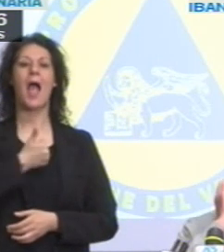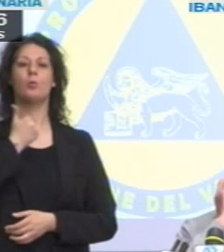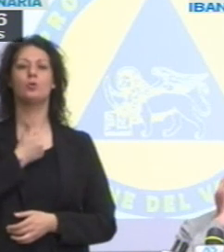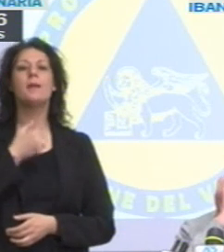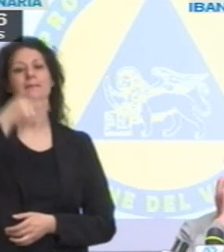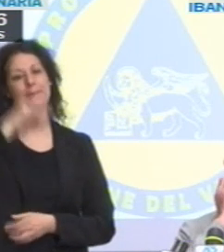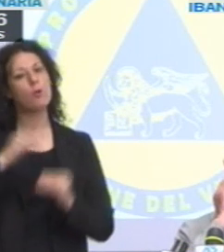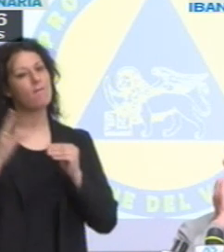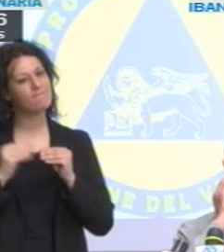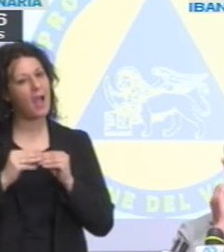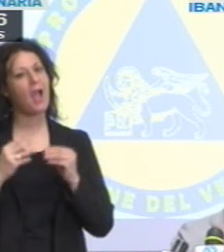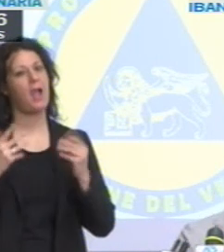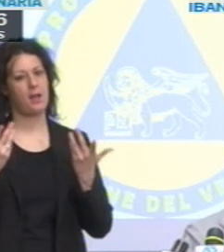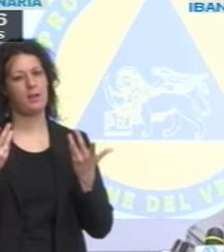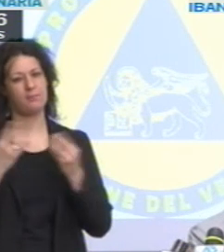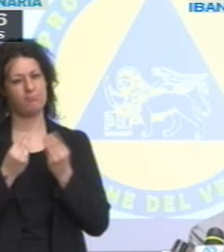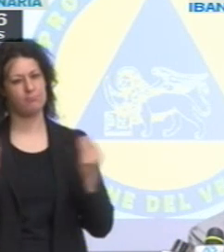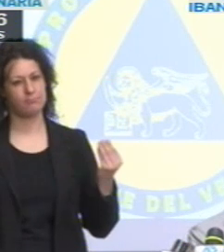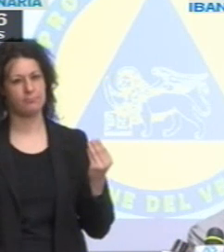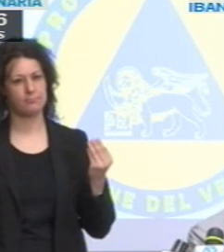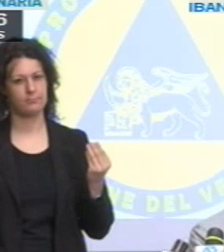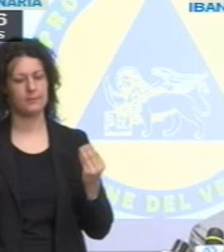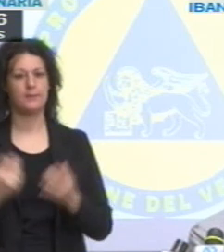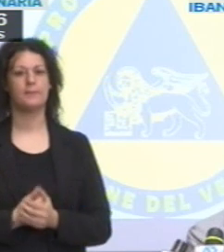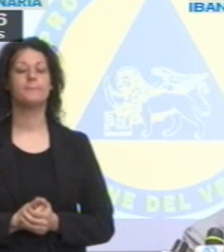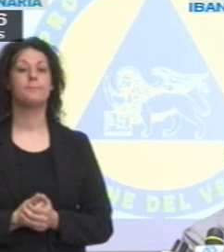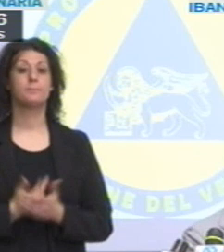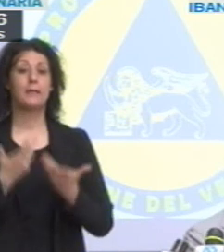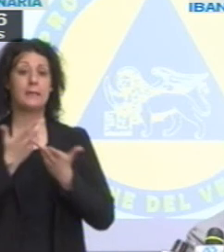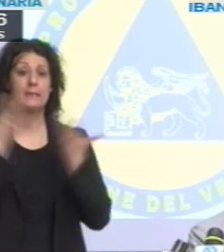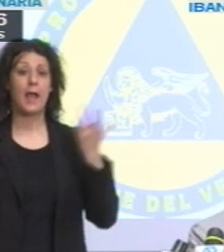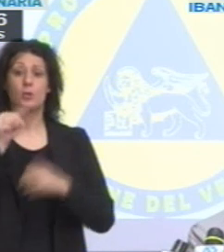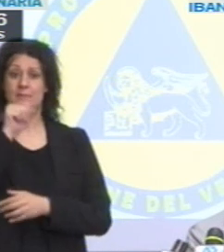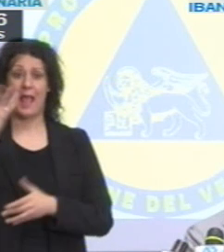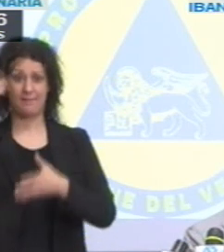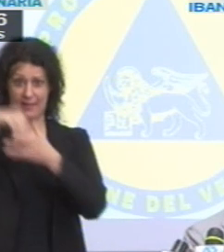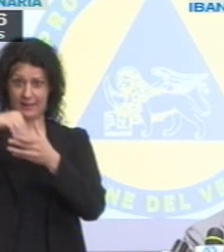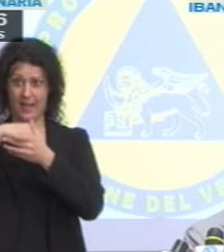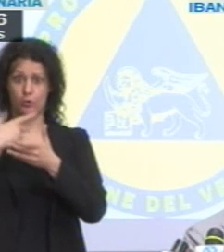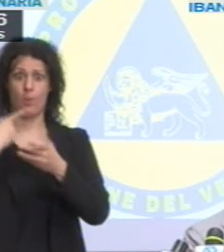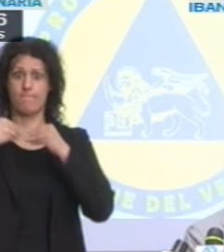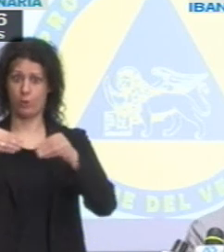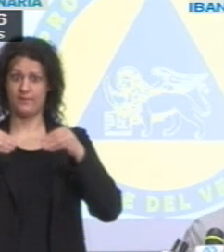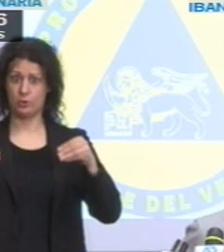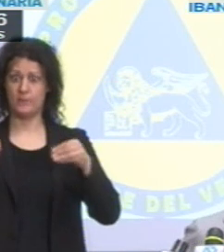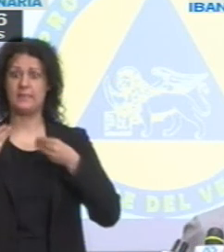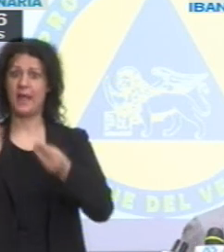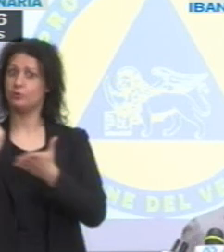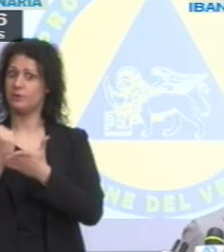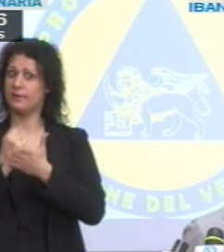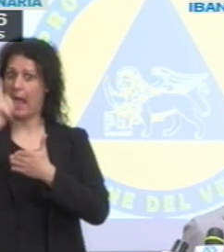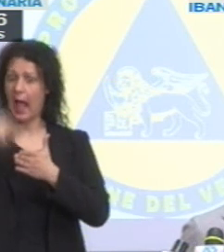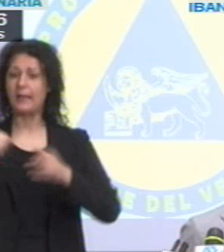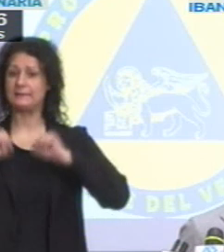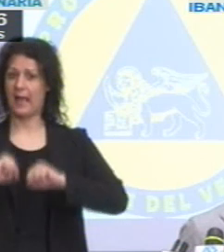dare l'autonomia a chi non è neanche in grado di avere un professionista che ti certifica un percorso sanitario, ma questa regione